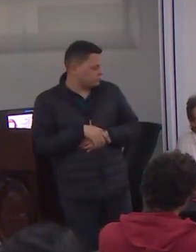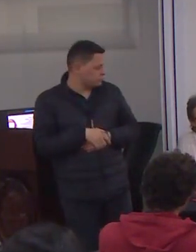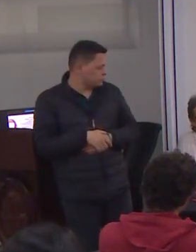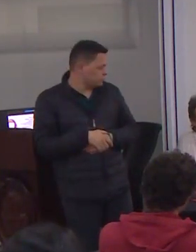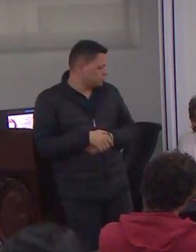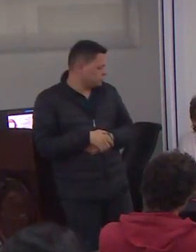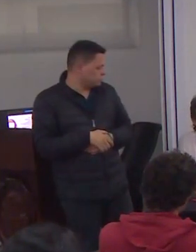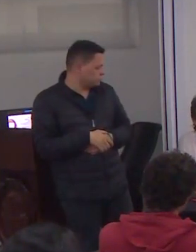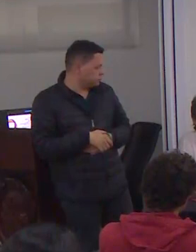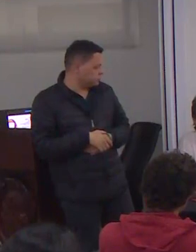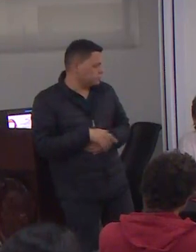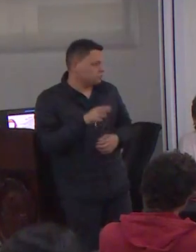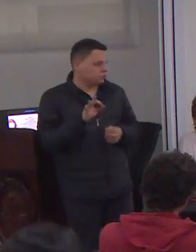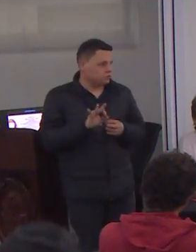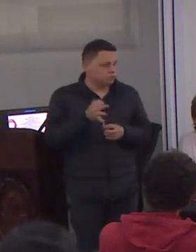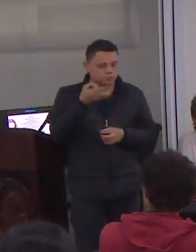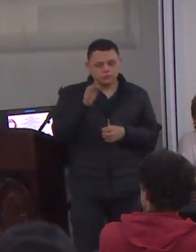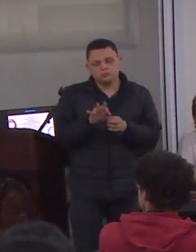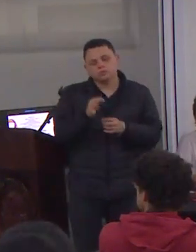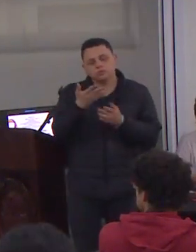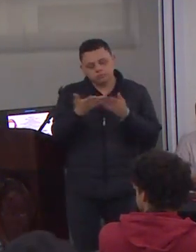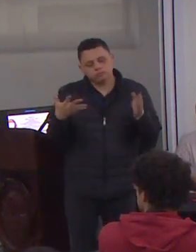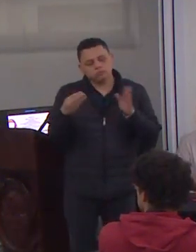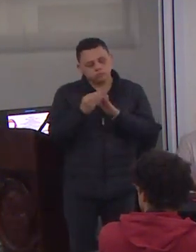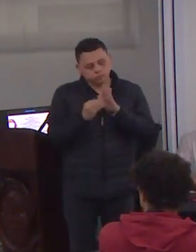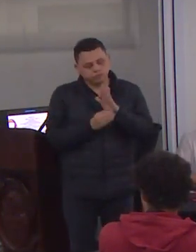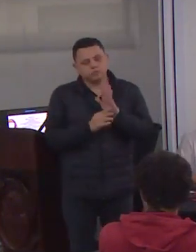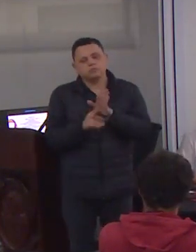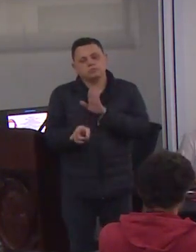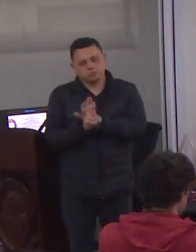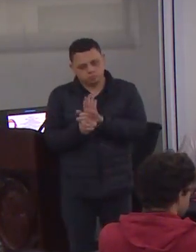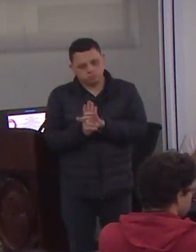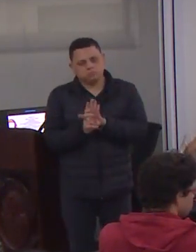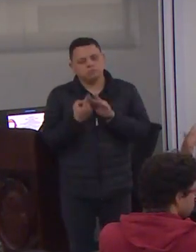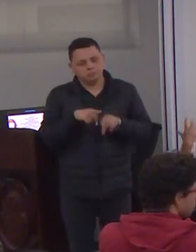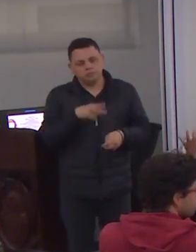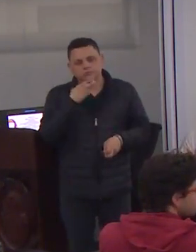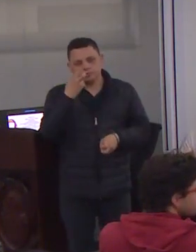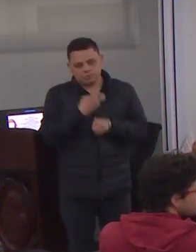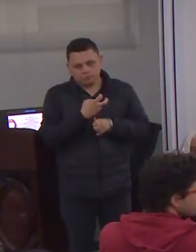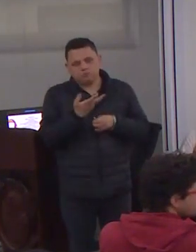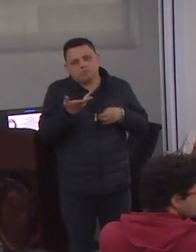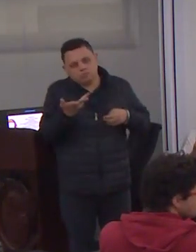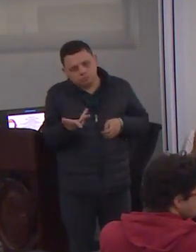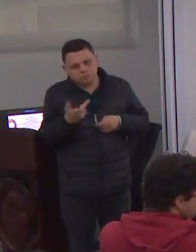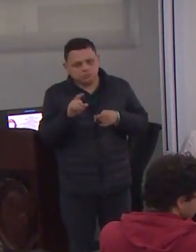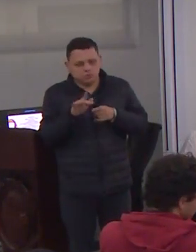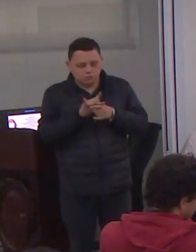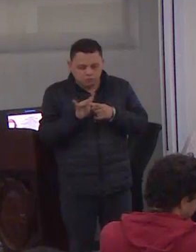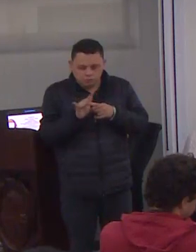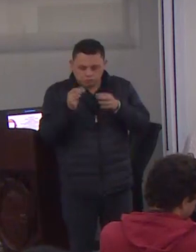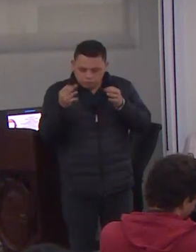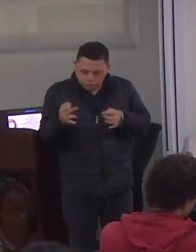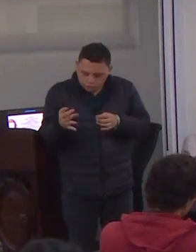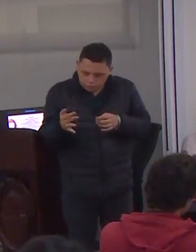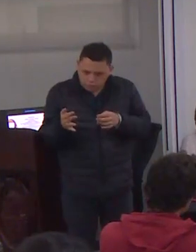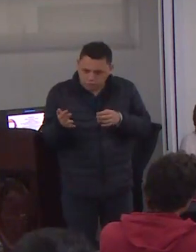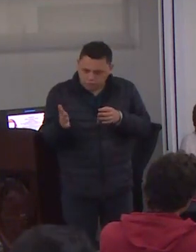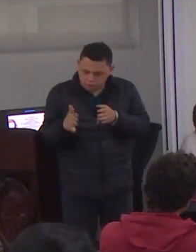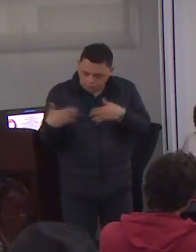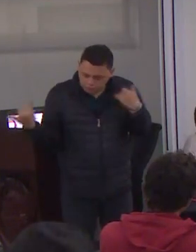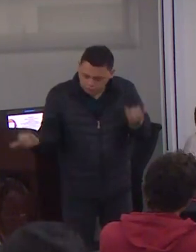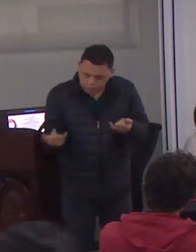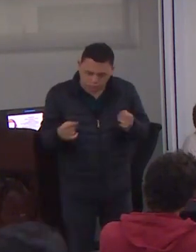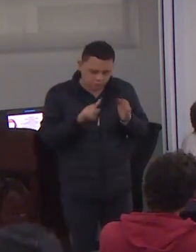son de créditos y tienen un gran componente teórico que se dificulta ya en efectos prácticos cuando se va a hacer